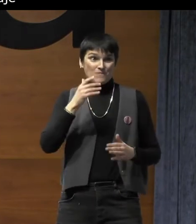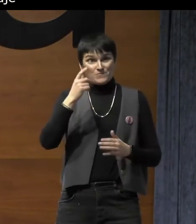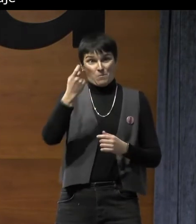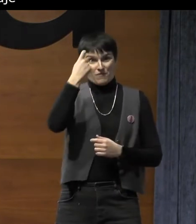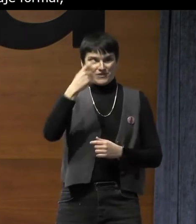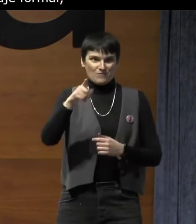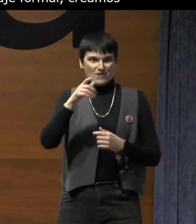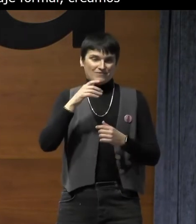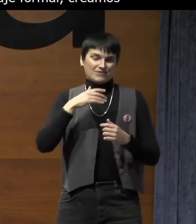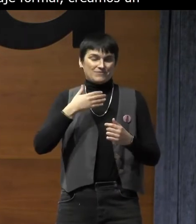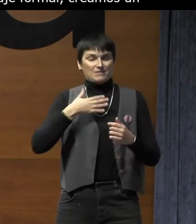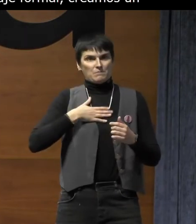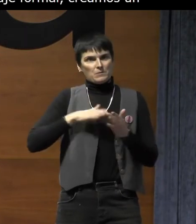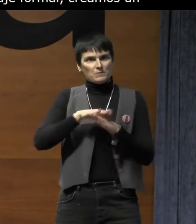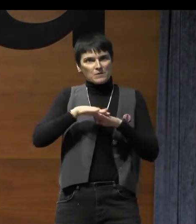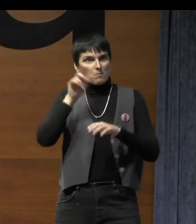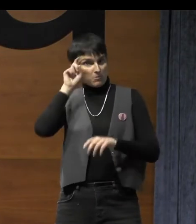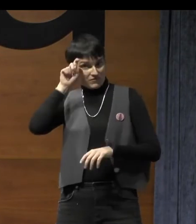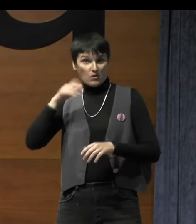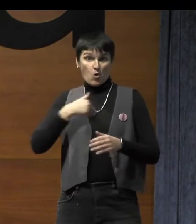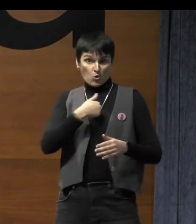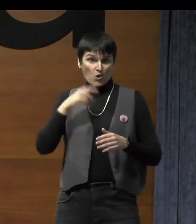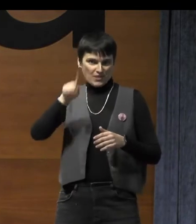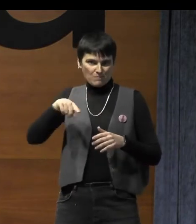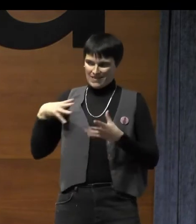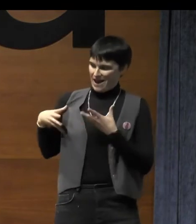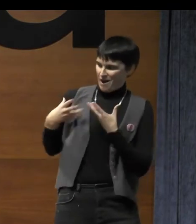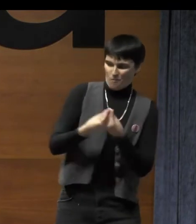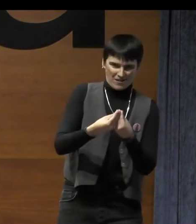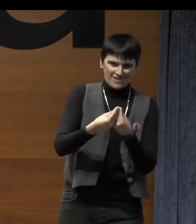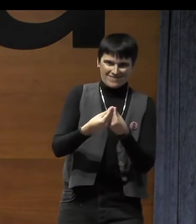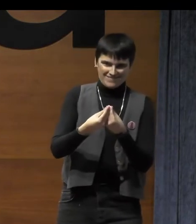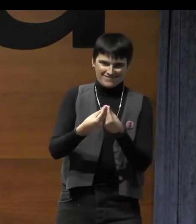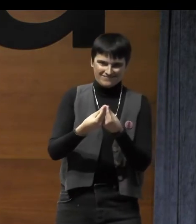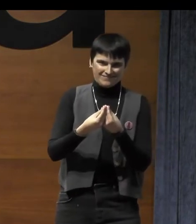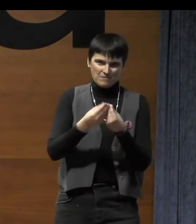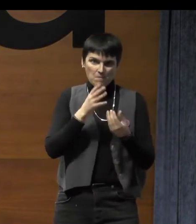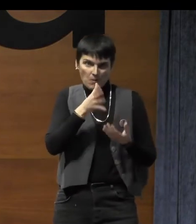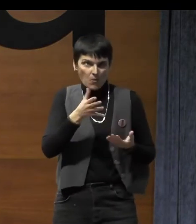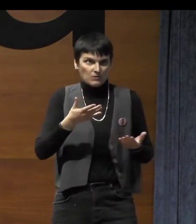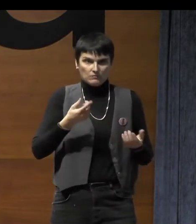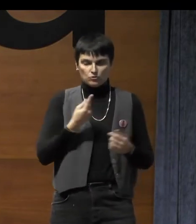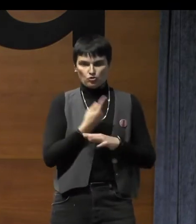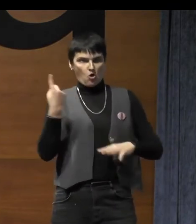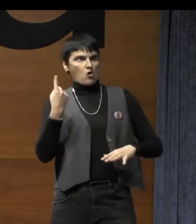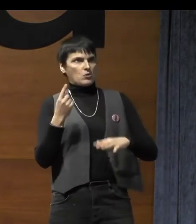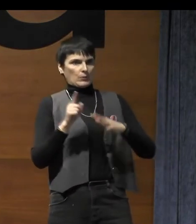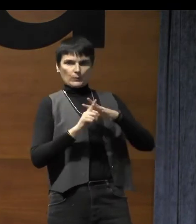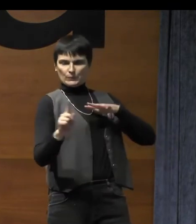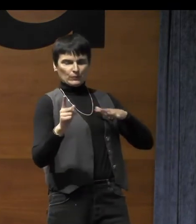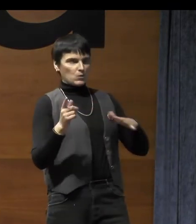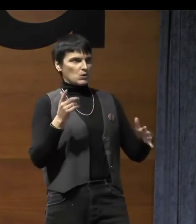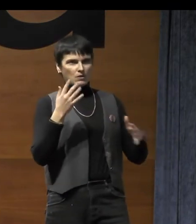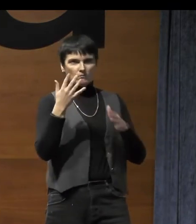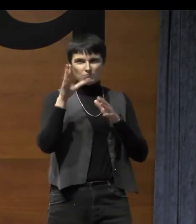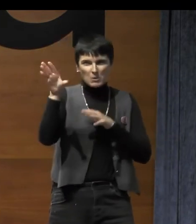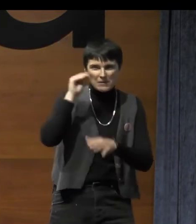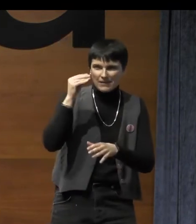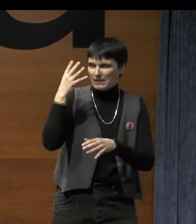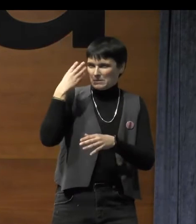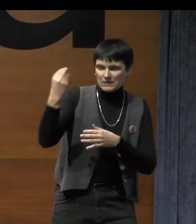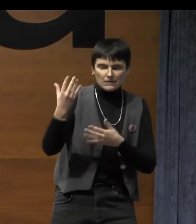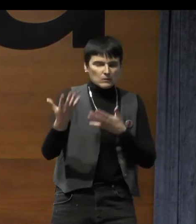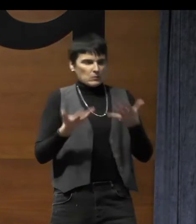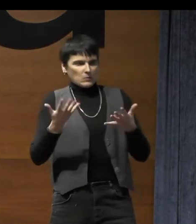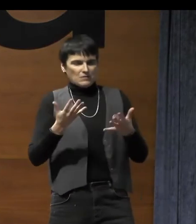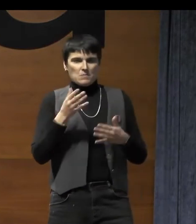autoevaluación y autocrítica que quizás nunca antes habíamos tenido. Es importante que los docentes nos acompañen,